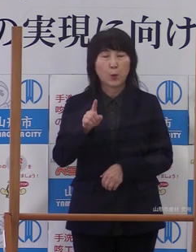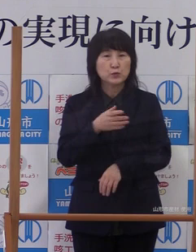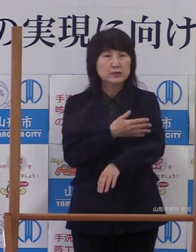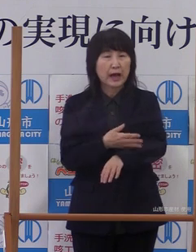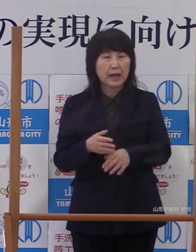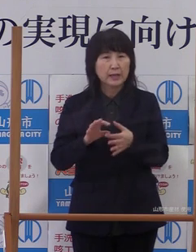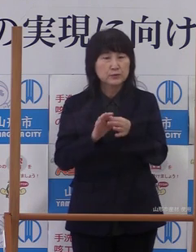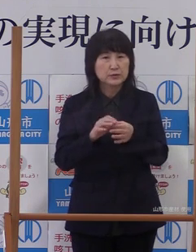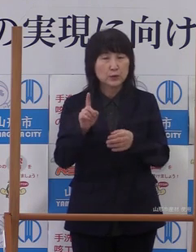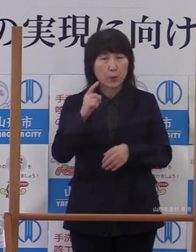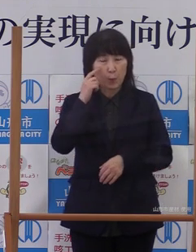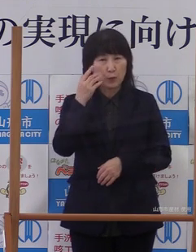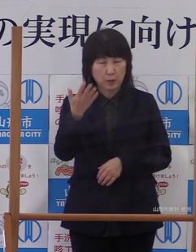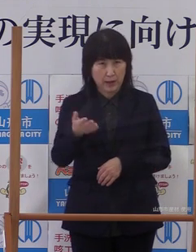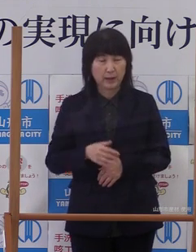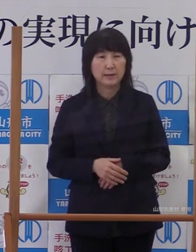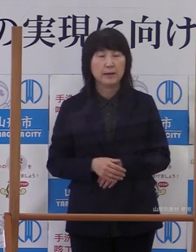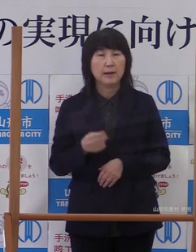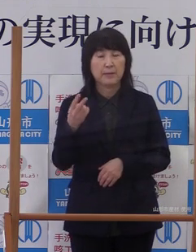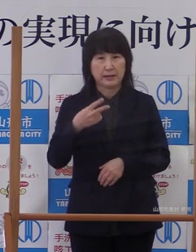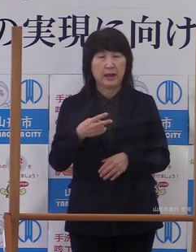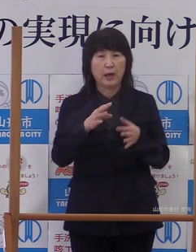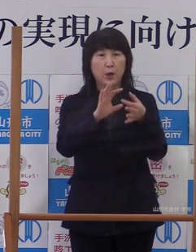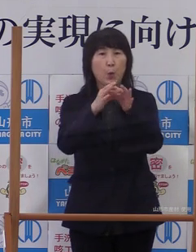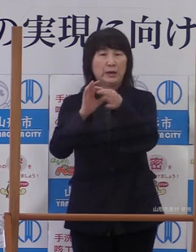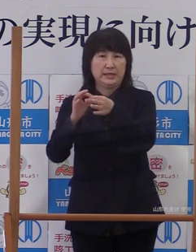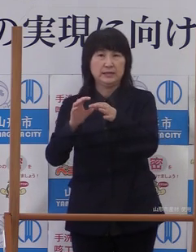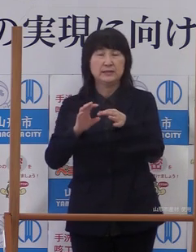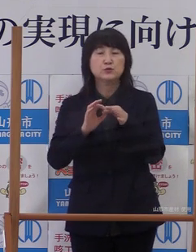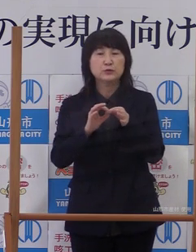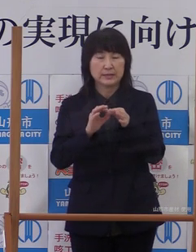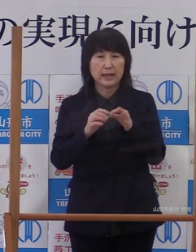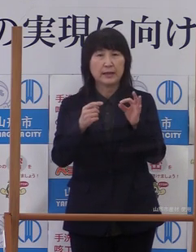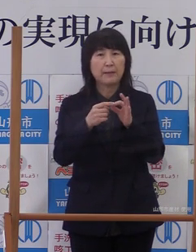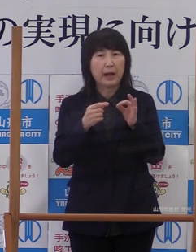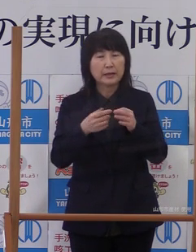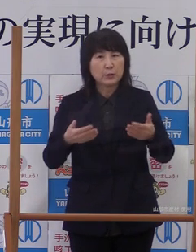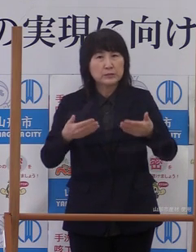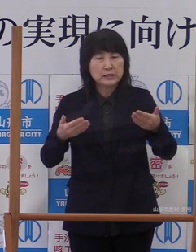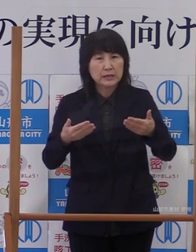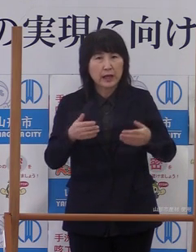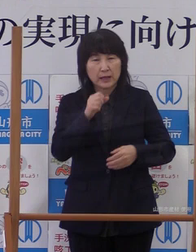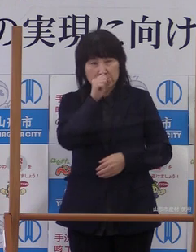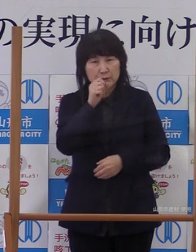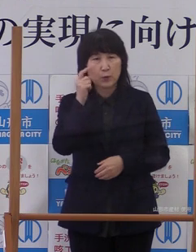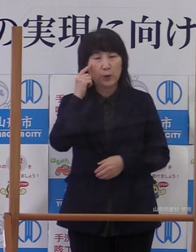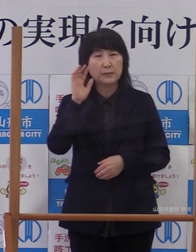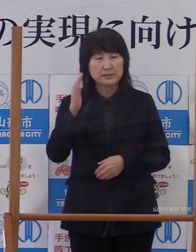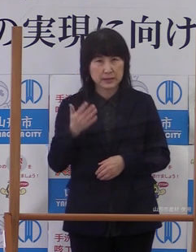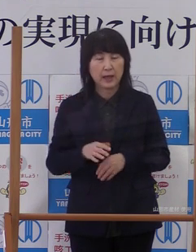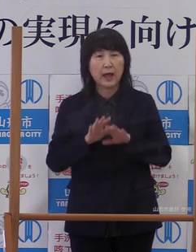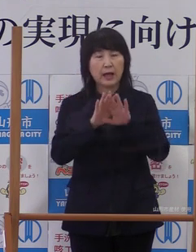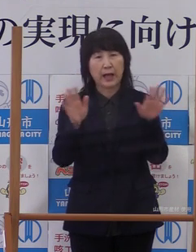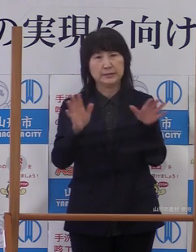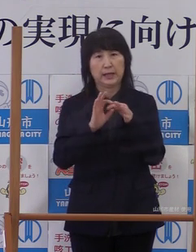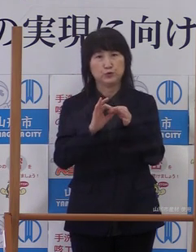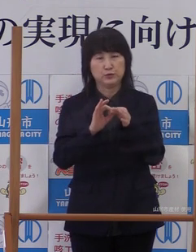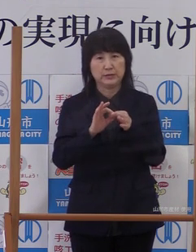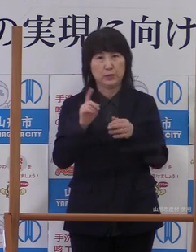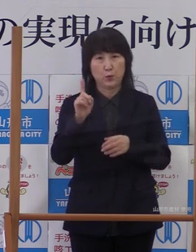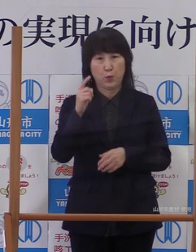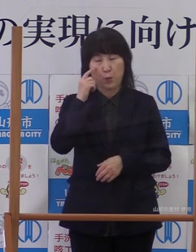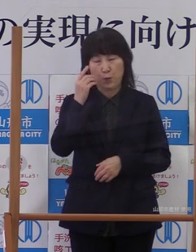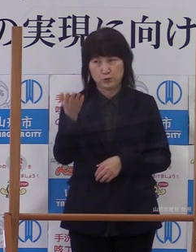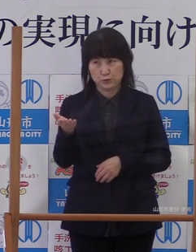五輪はかなり今年もあの山形もにぎわうようなあの形になればいいなと思うんですけれども、開催についてどのようにお考えか伺いますでしょう